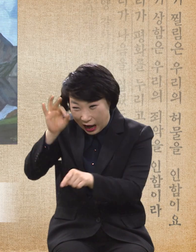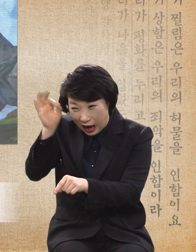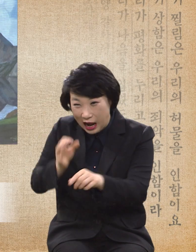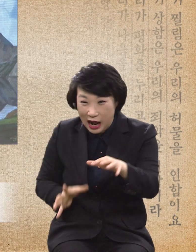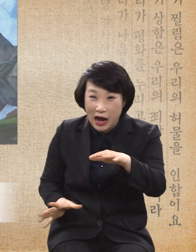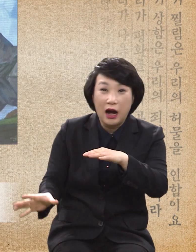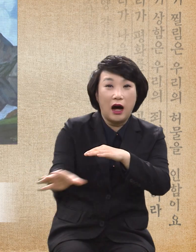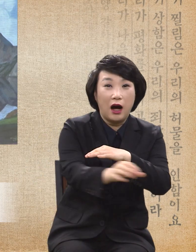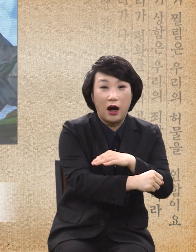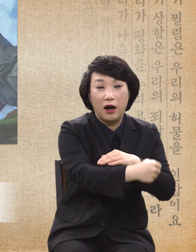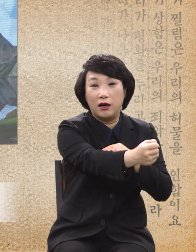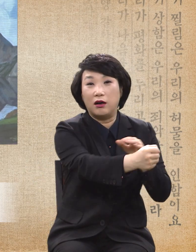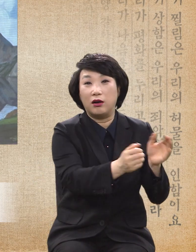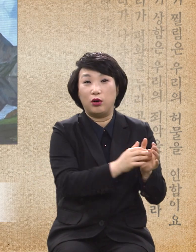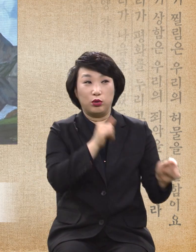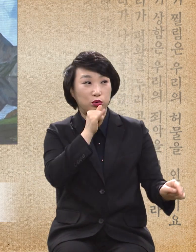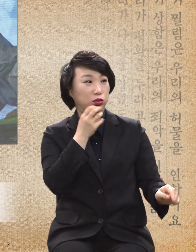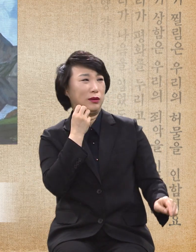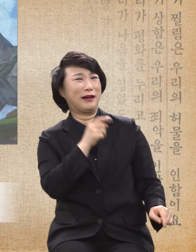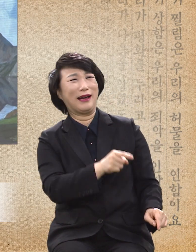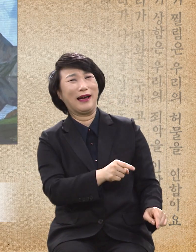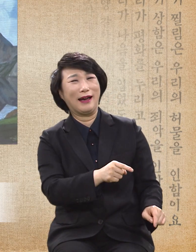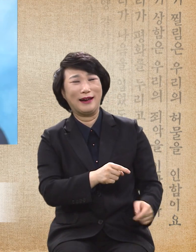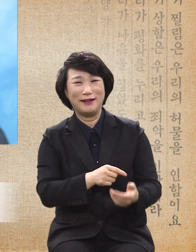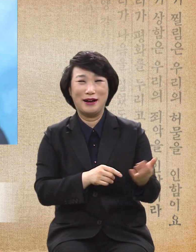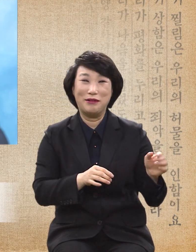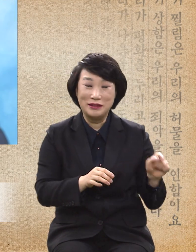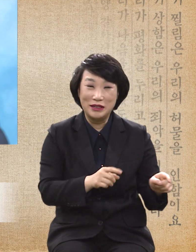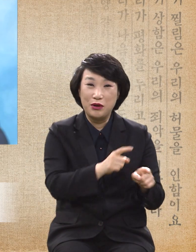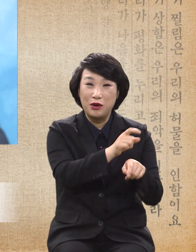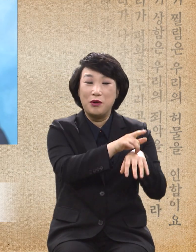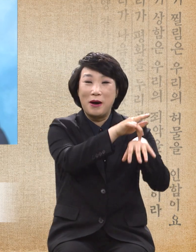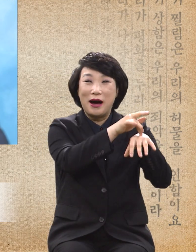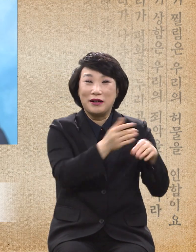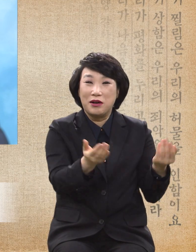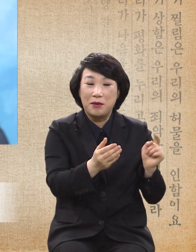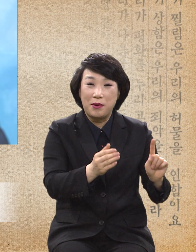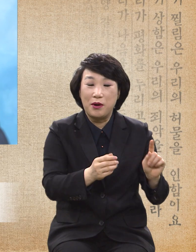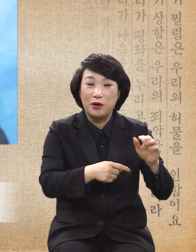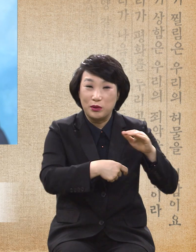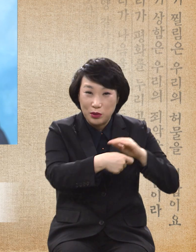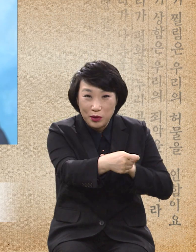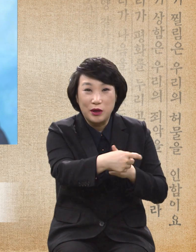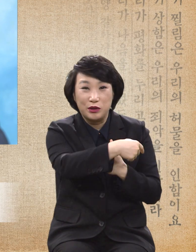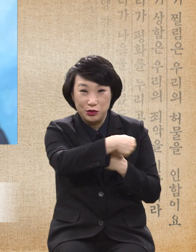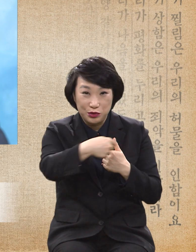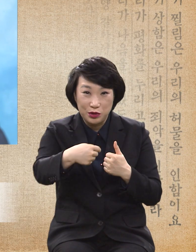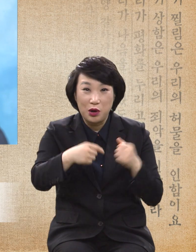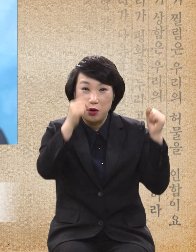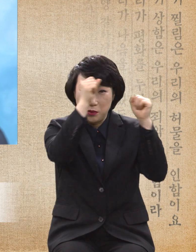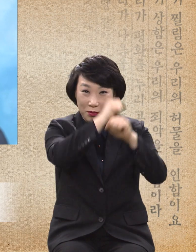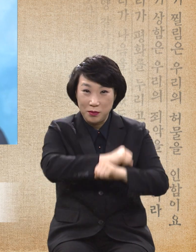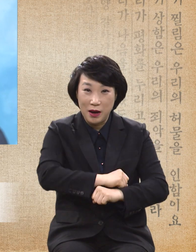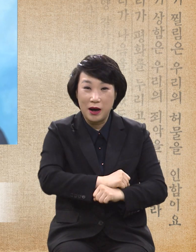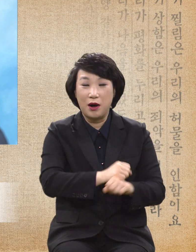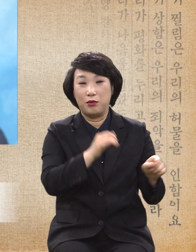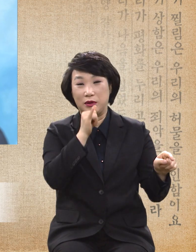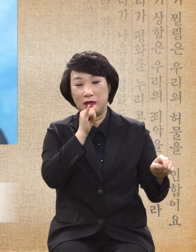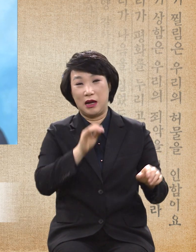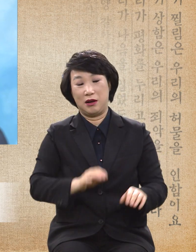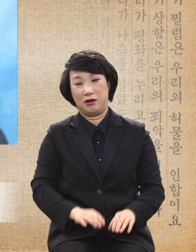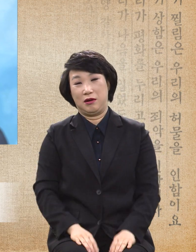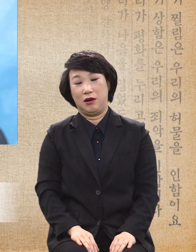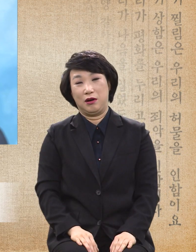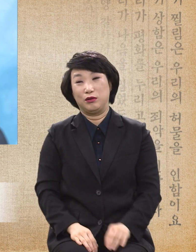보면 신기하죠. 그래서 요놈은 도둑질하고 죽이고 멸망시킨다.